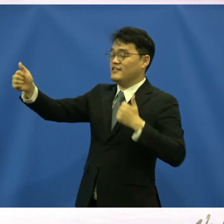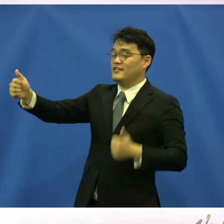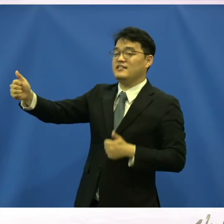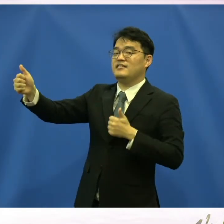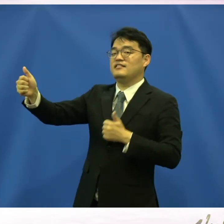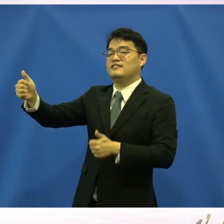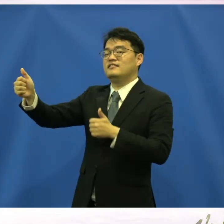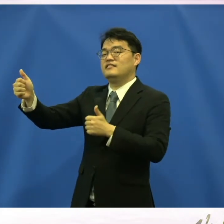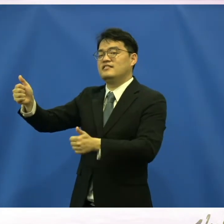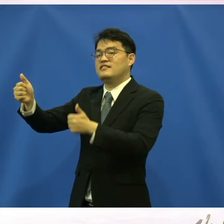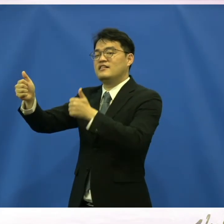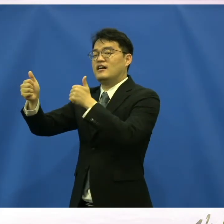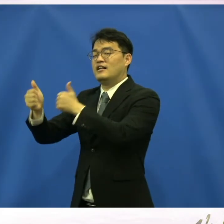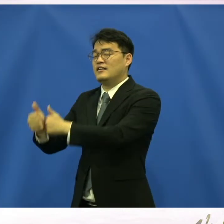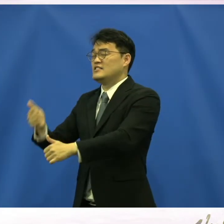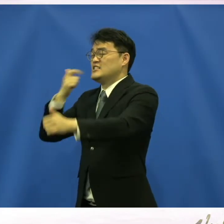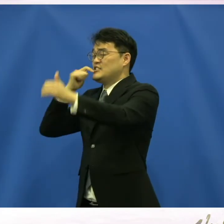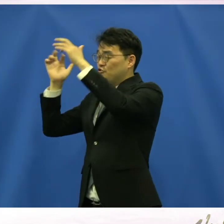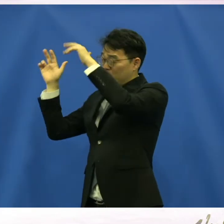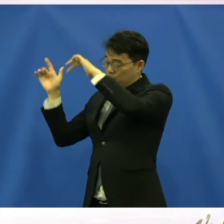가리